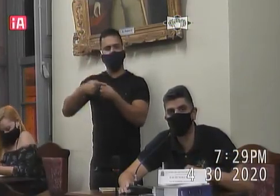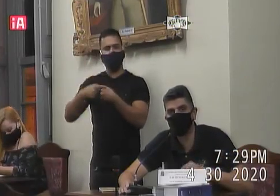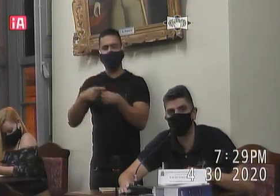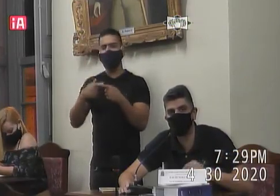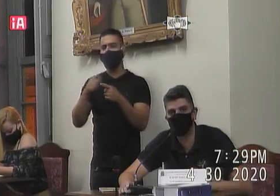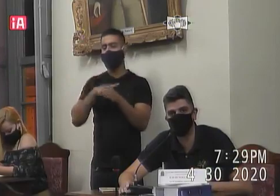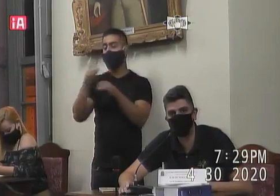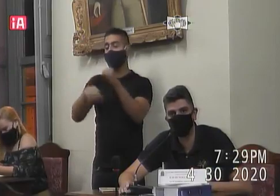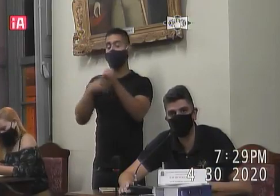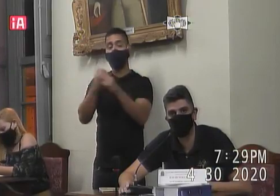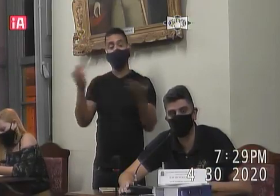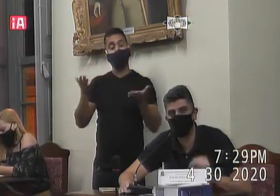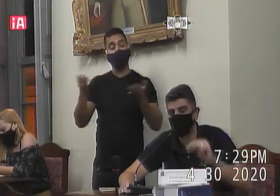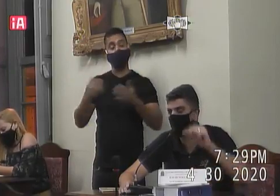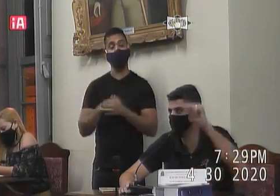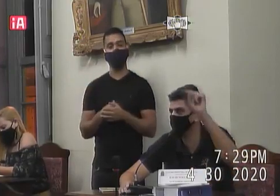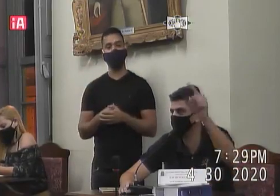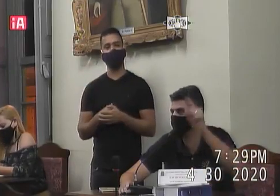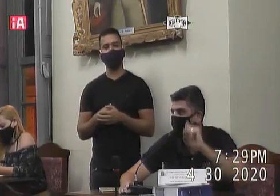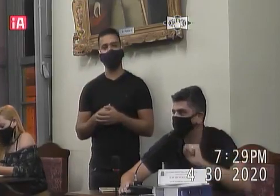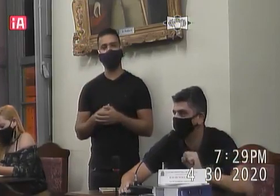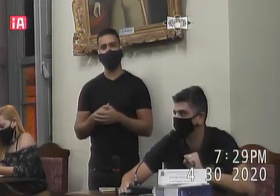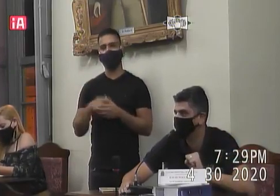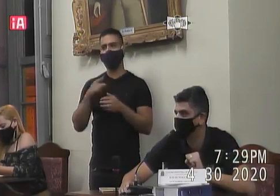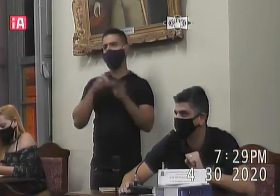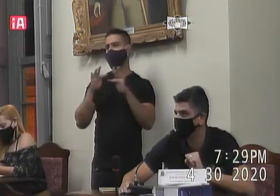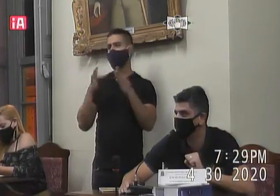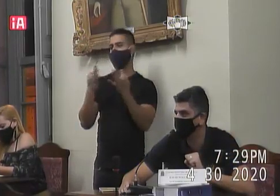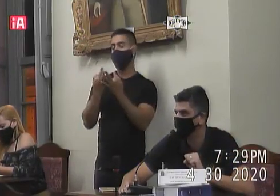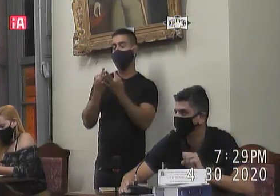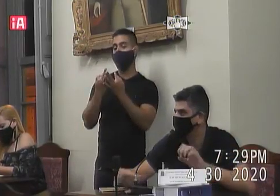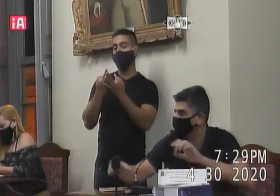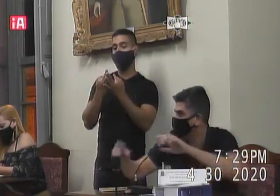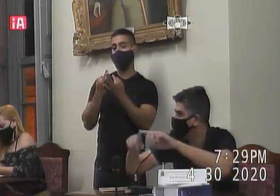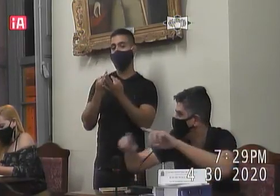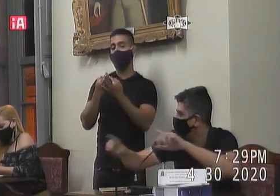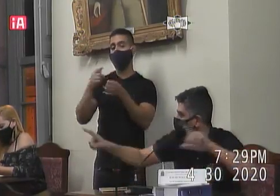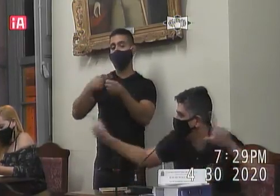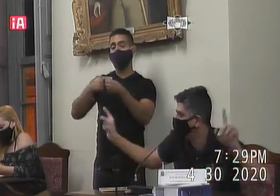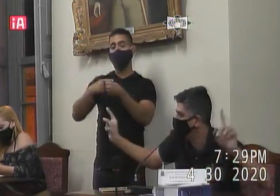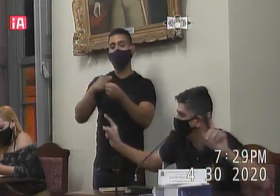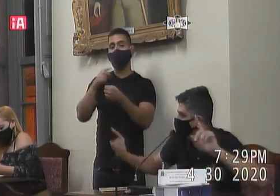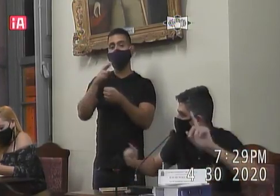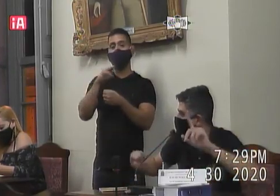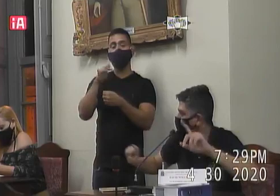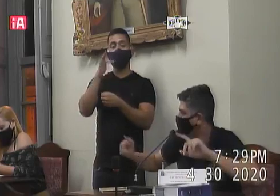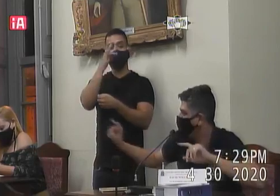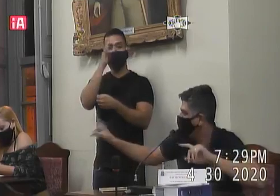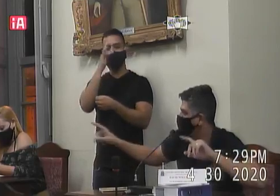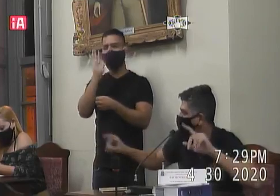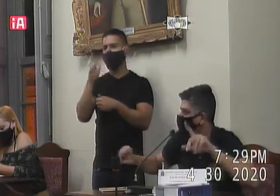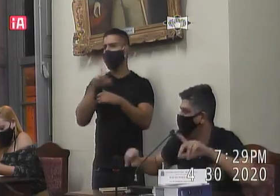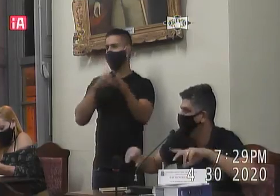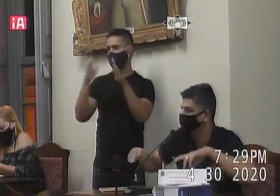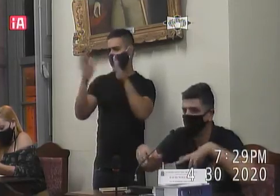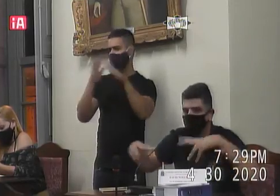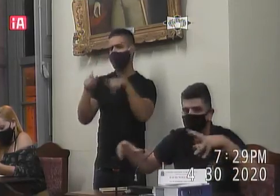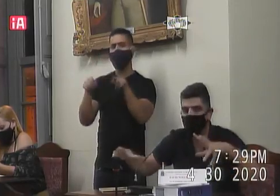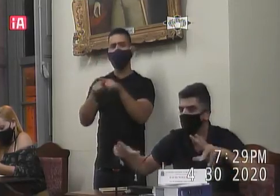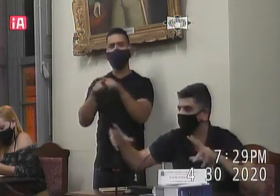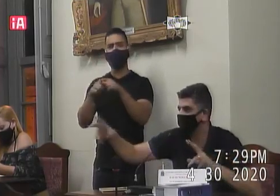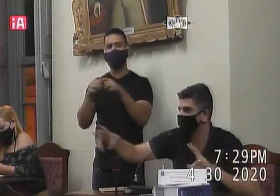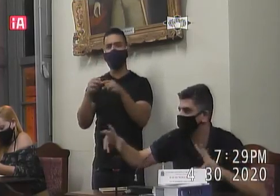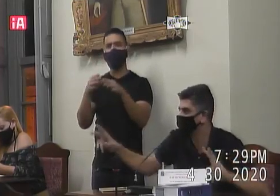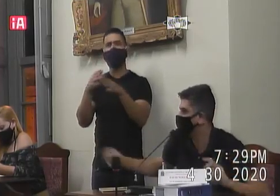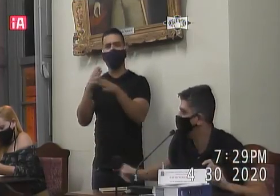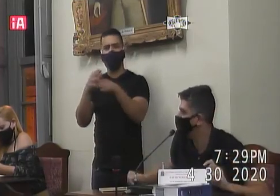na internet hoje. Nós estamos com uma família de um rapaz de Rio das Flores, então tenho certeza que já chegou no Facebook, já chegou no